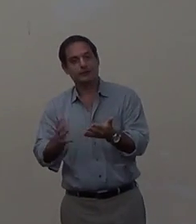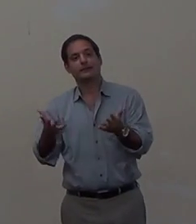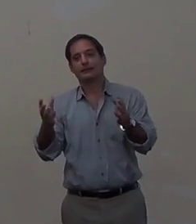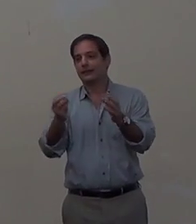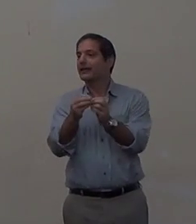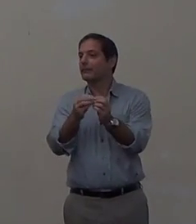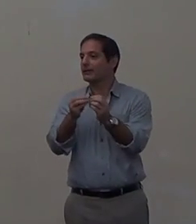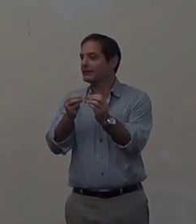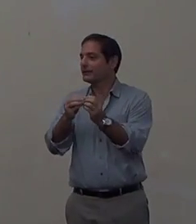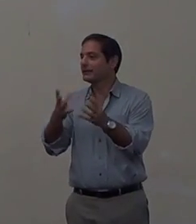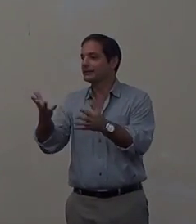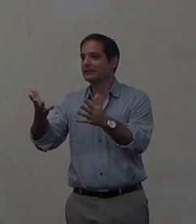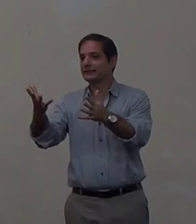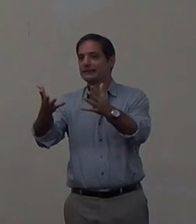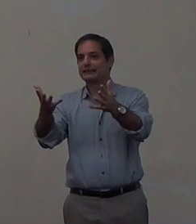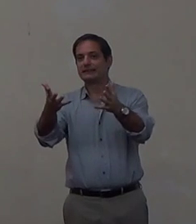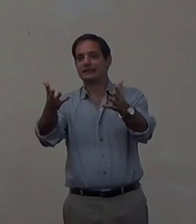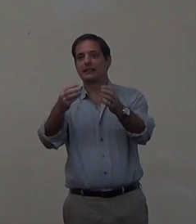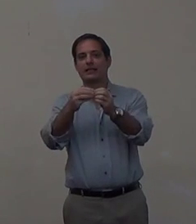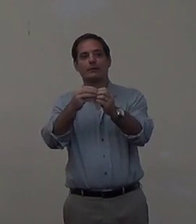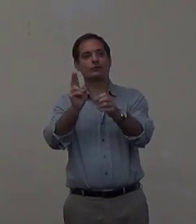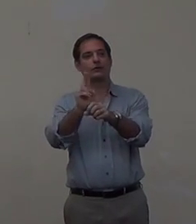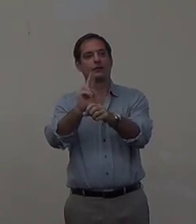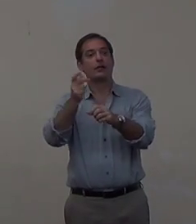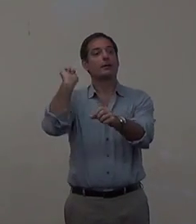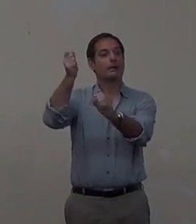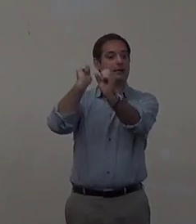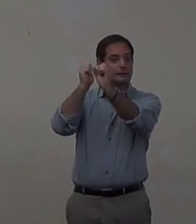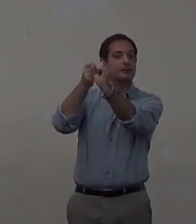¿Para dibujar? ¿Qué más?